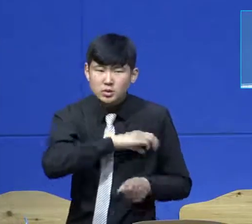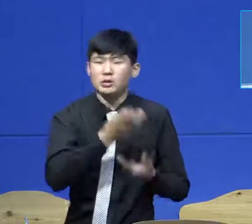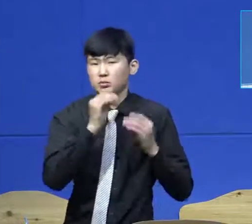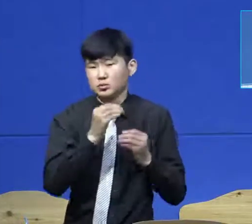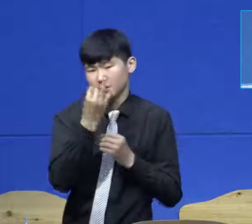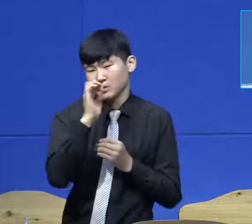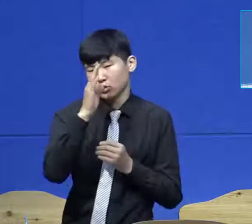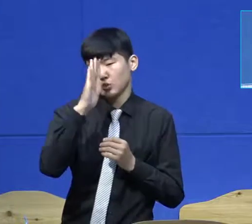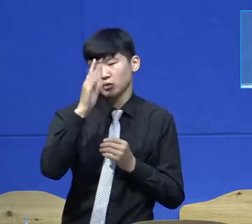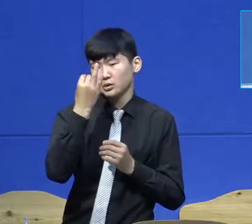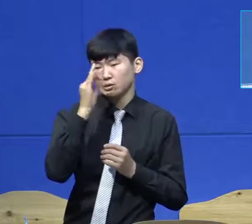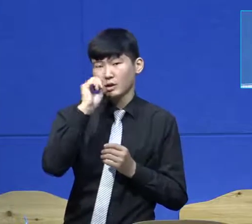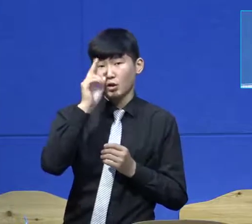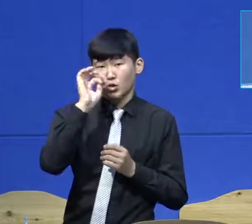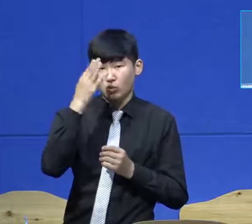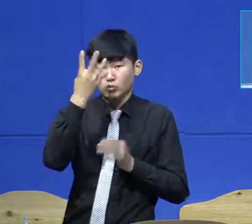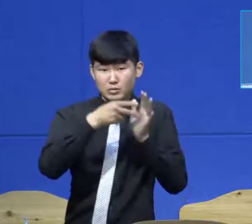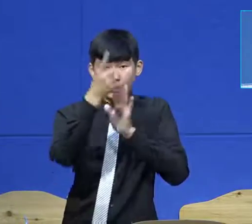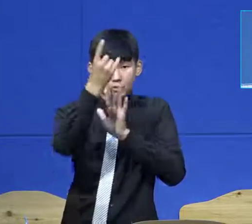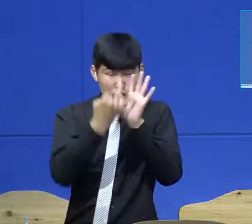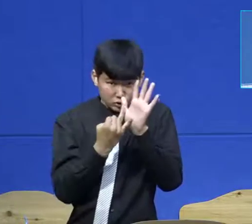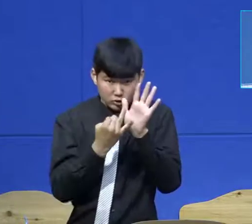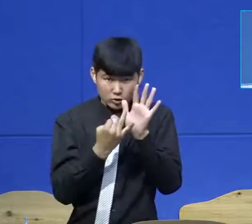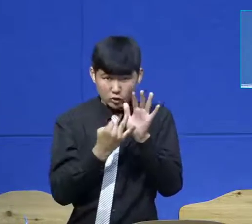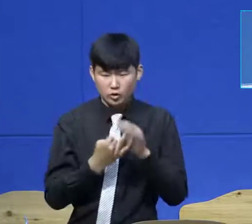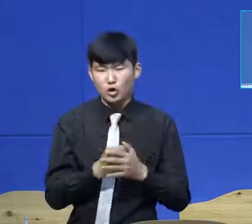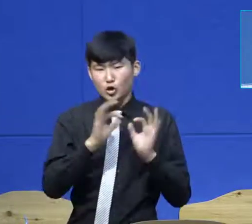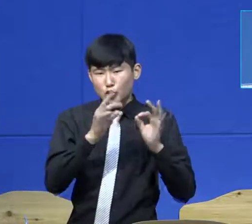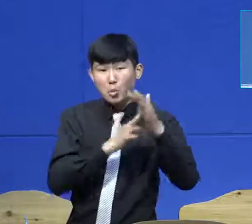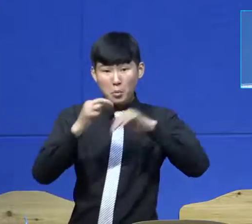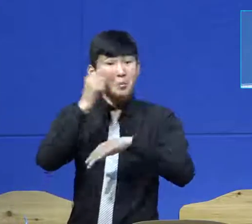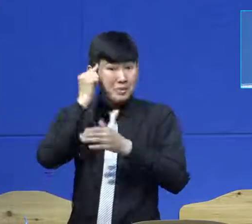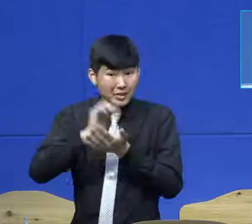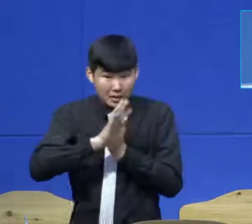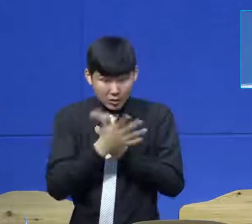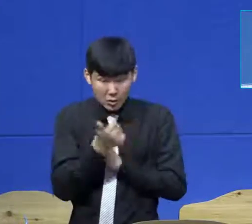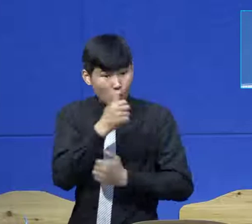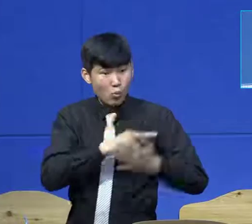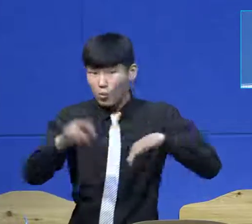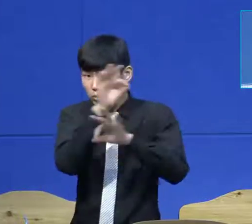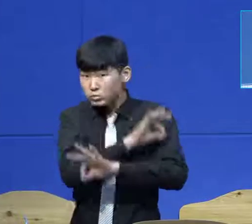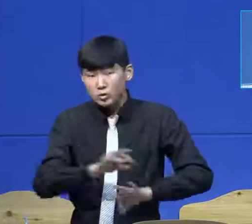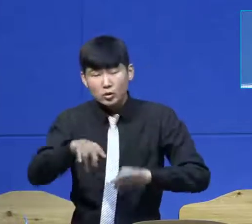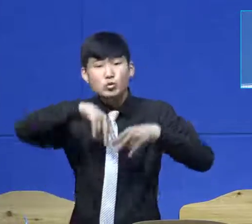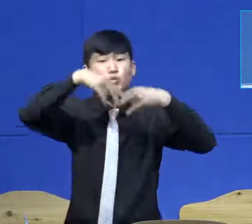Яаков 4:17 дээр зүгийг үлдхийг мэддэг хэрнэ эс үлдэхсдэд нь энэ